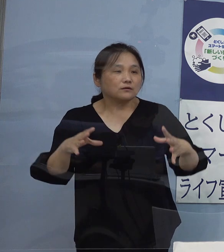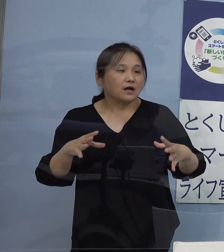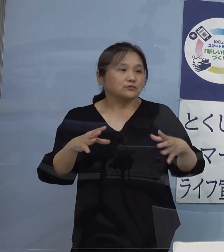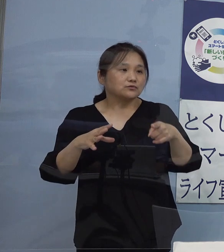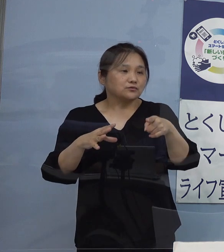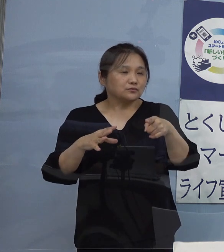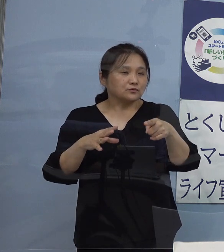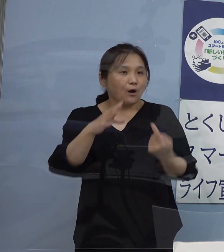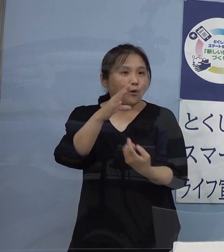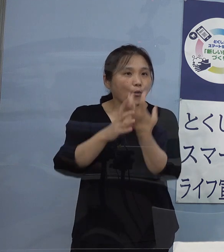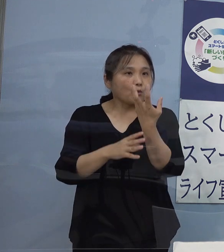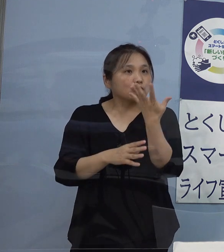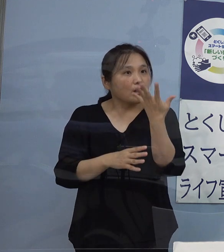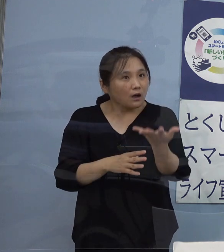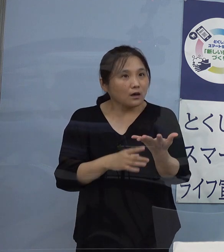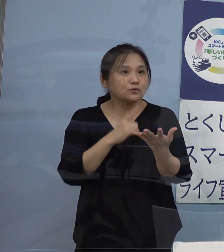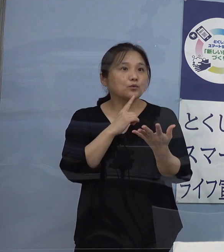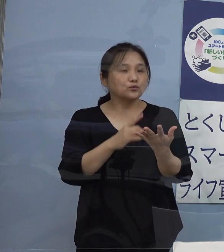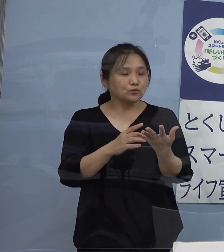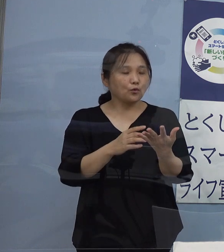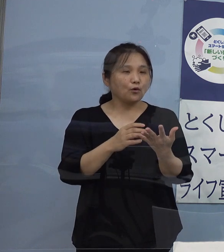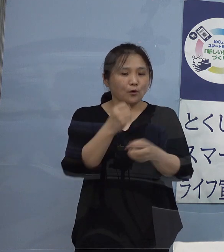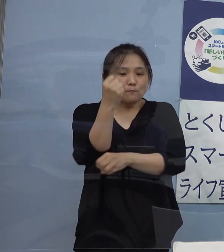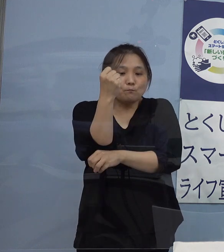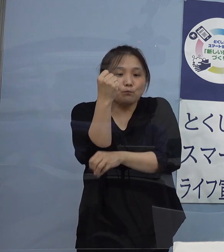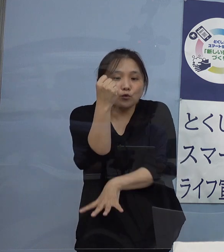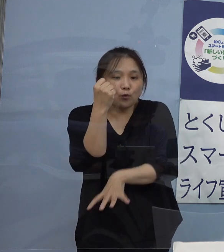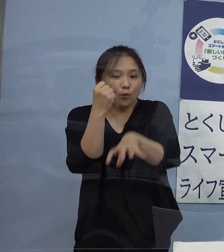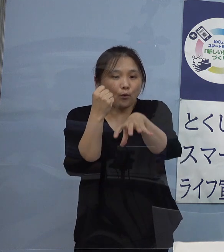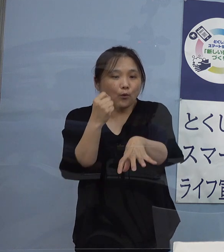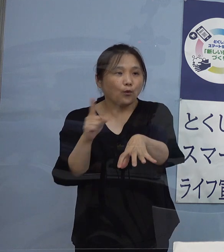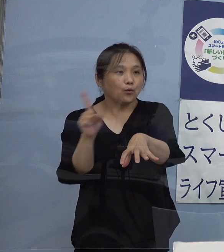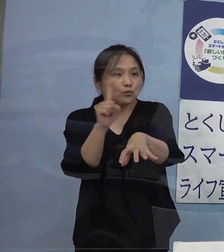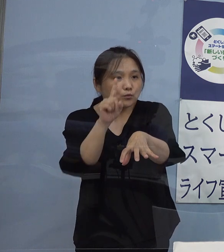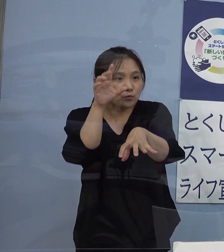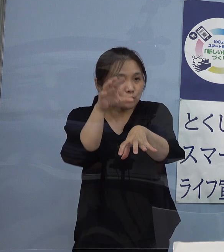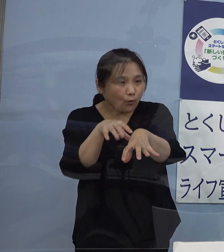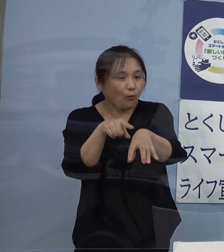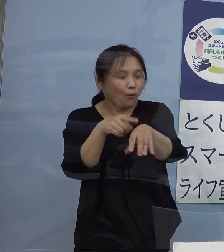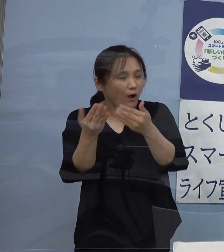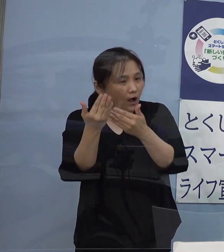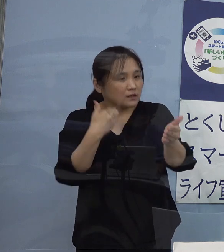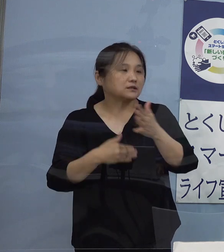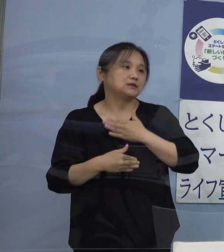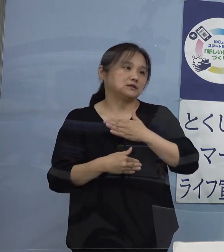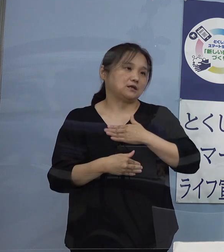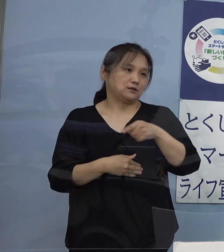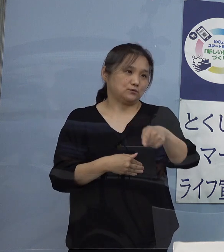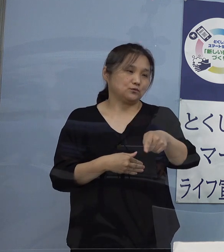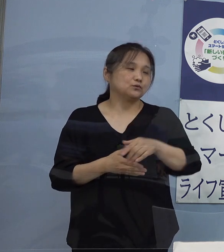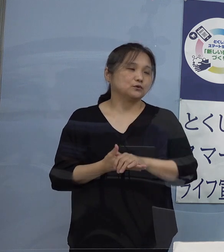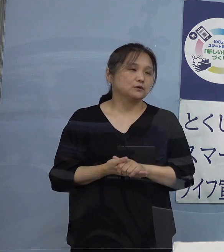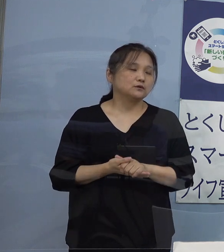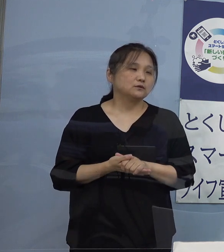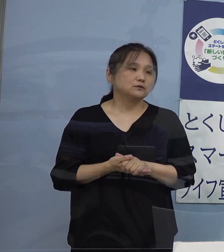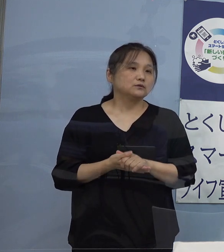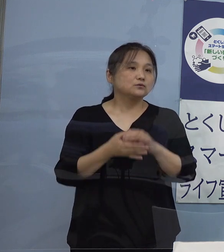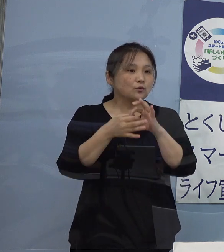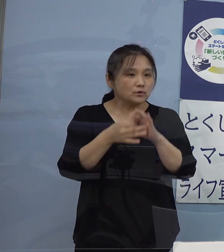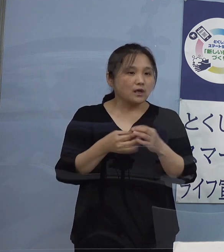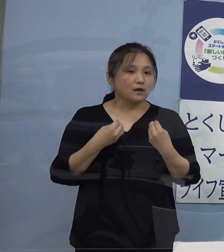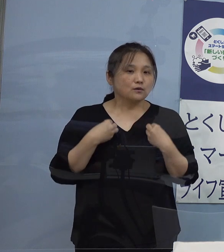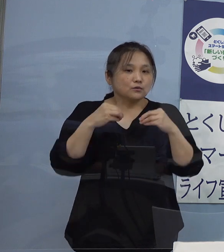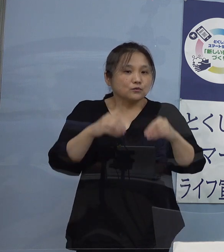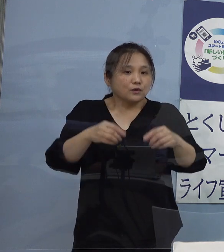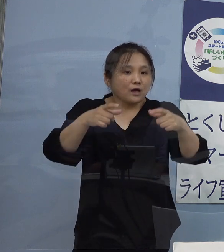のかというと、非常に震源地がはっきりしていると。いうことがありますので、まあ、そうした意味ではクラス